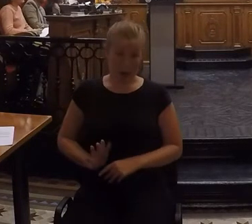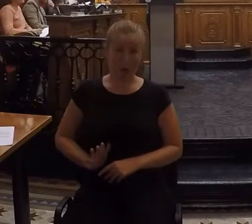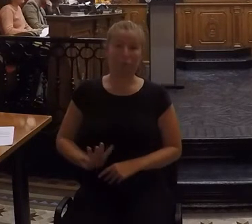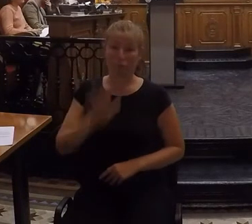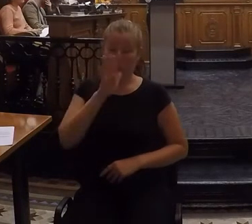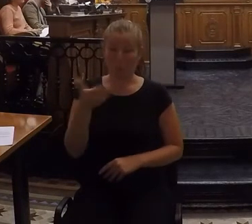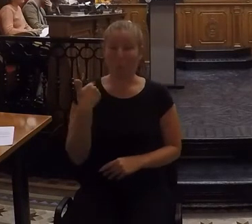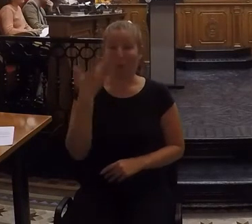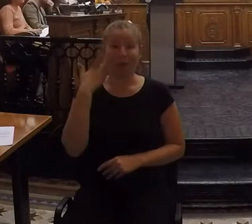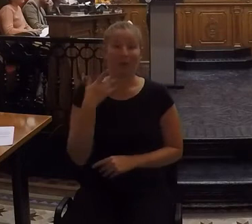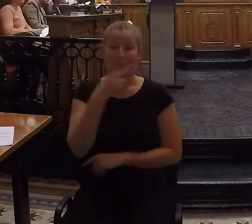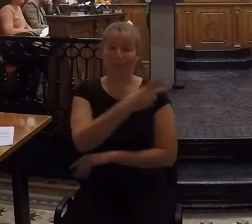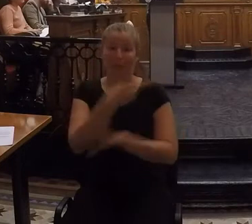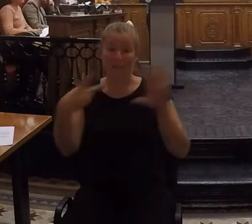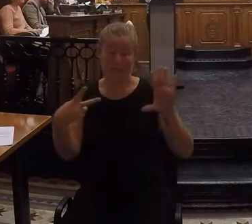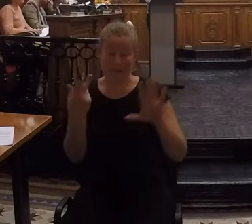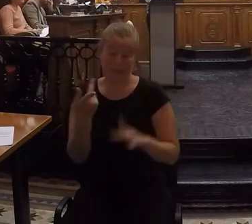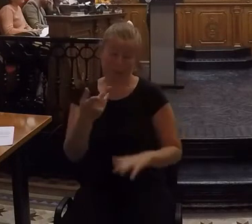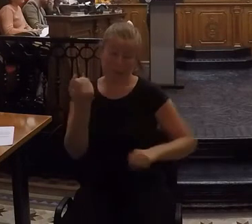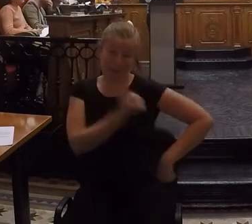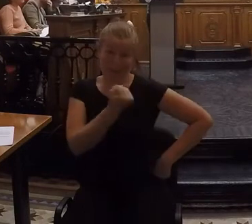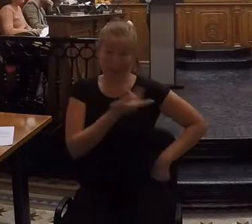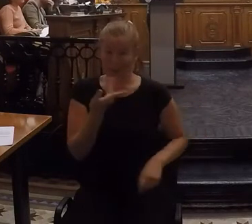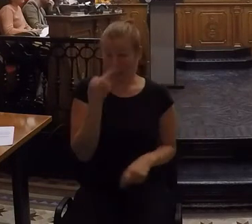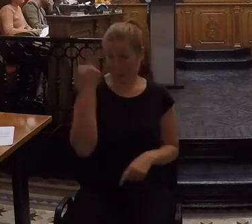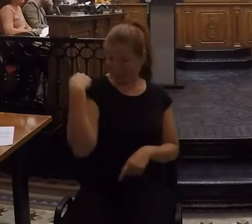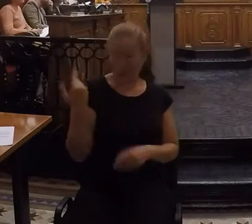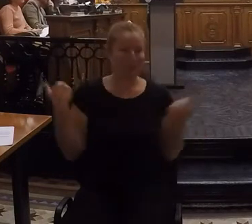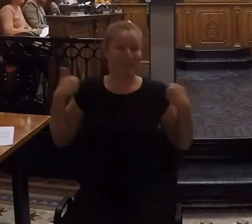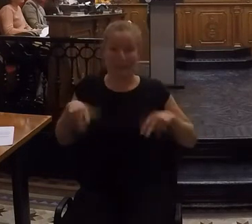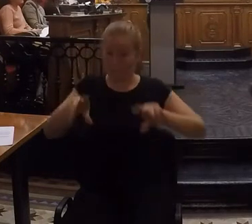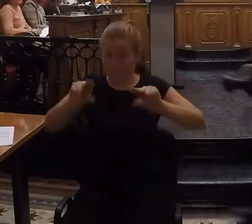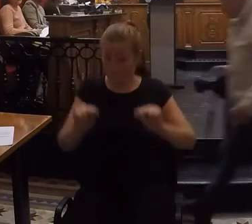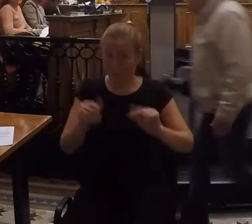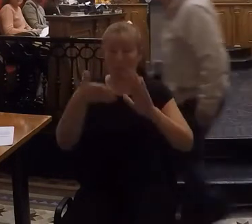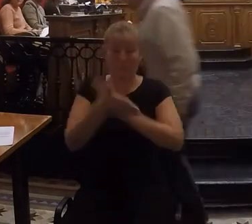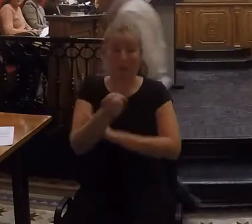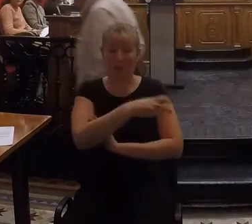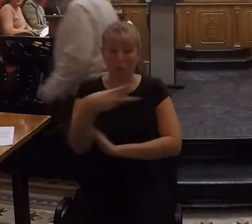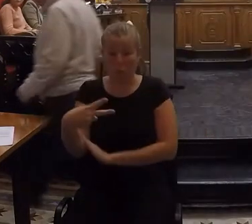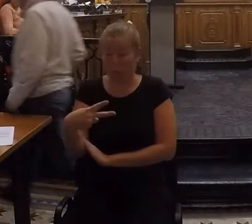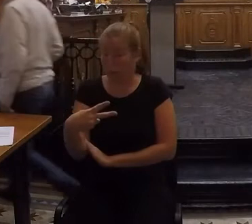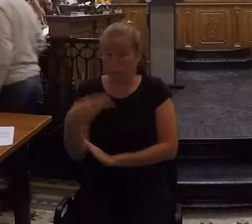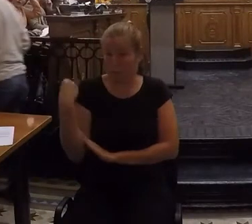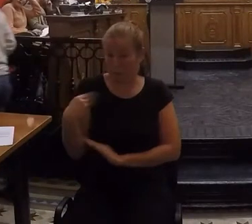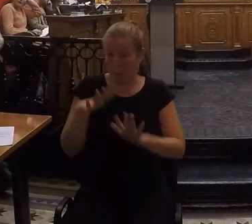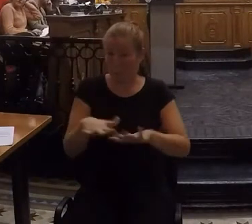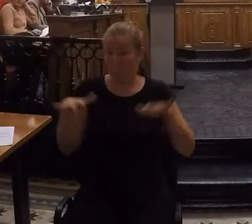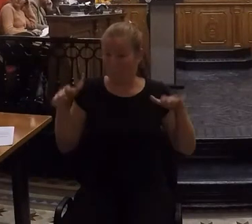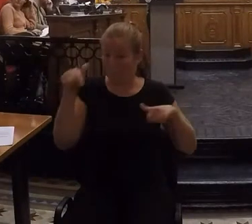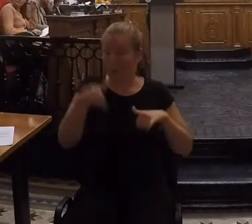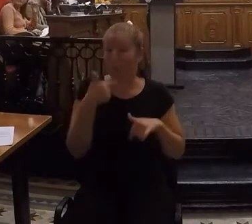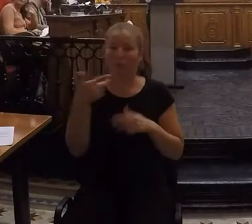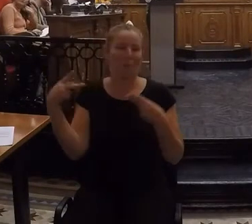pasado 27 de diciembre. Dichas alegaciones han de ser resueltas por el Pleno de la Corporación en el plazo